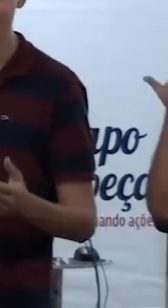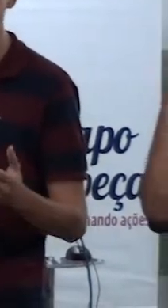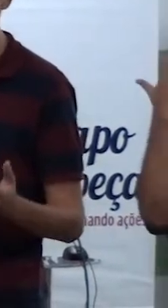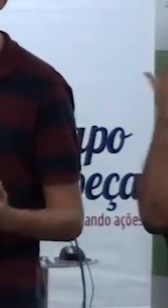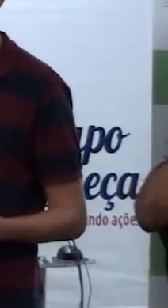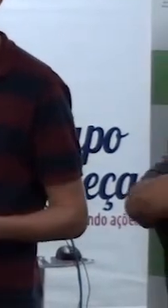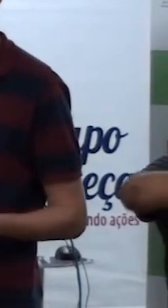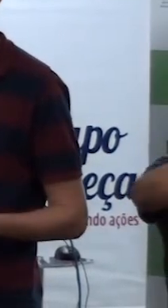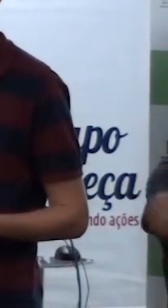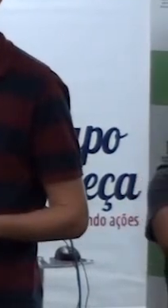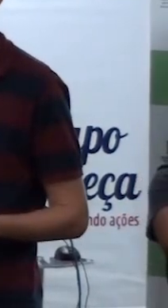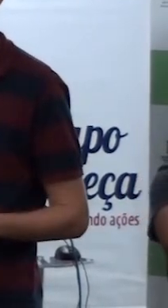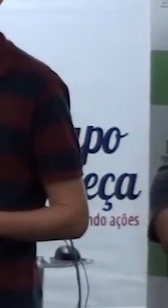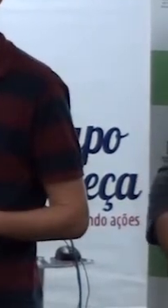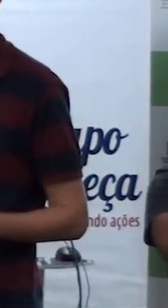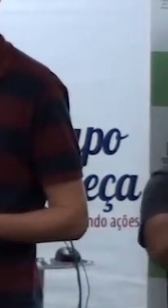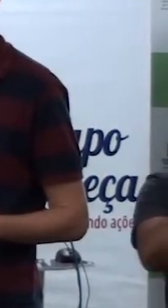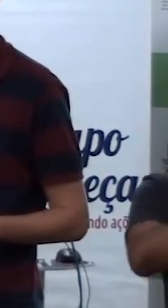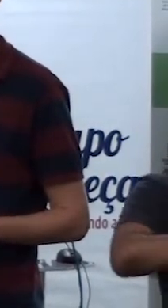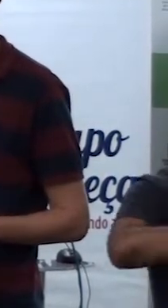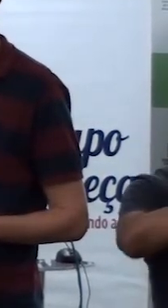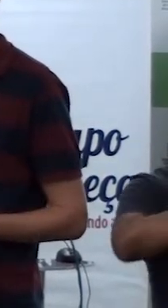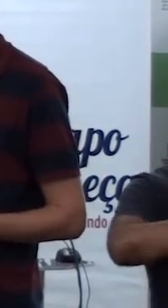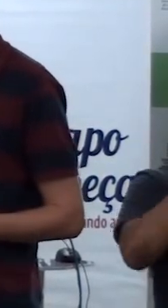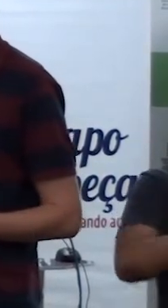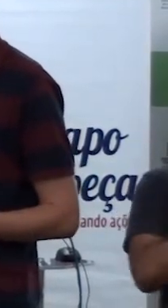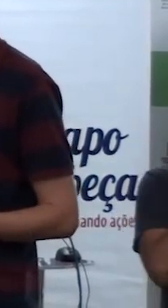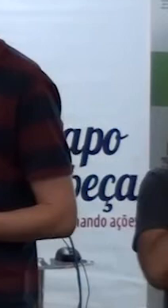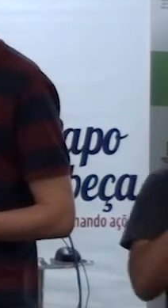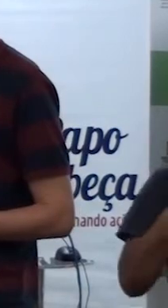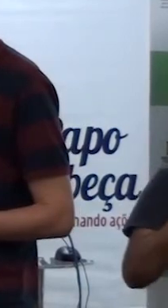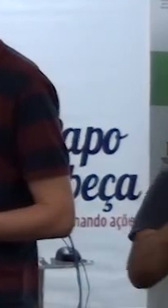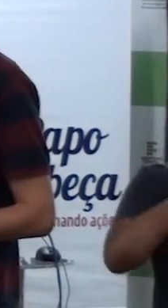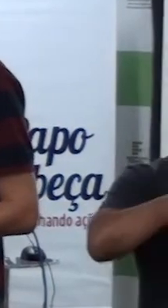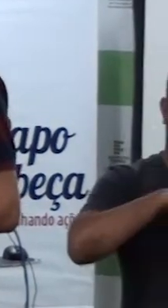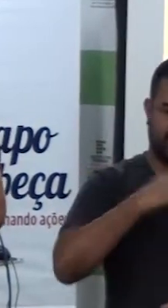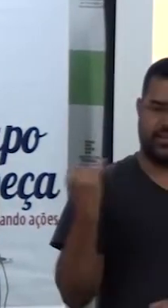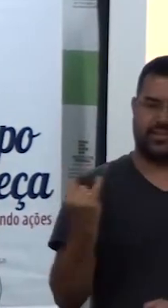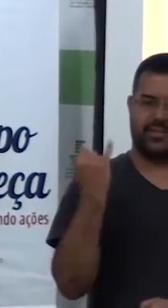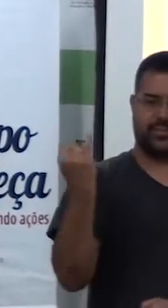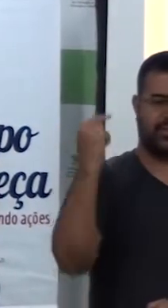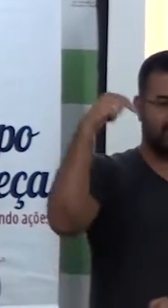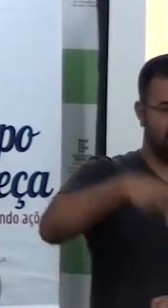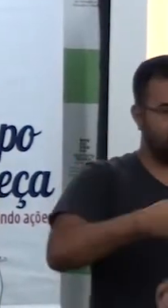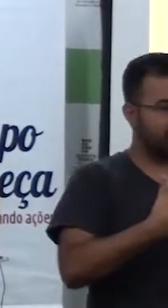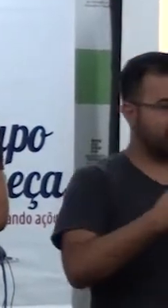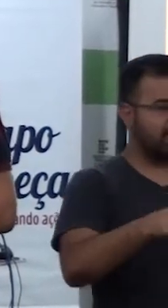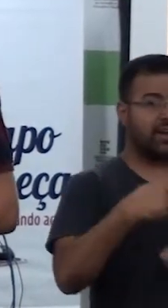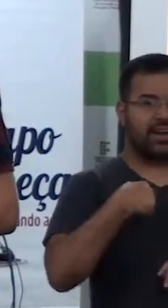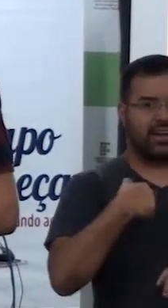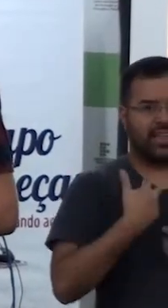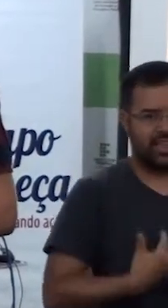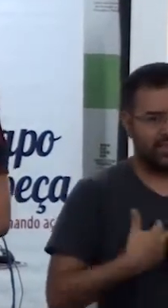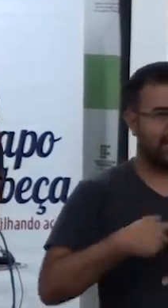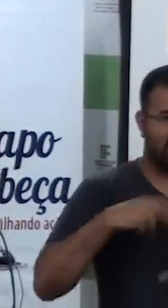Parabenizar a CGPE por esse trabalho tão importante. Você é forte. Estou sentindo que eu vim correndo.